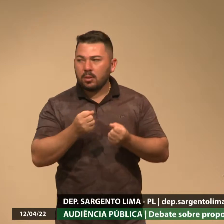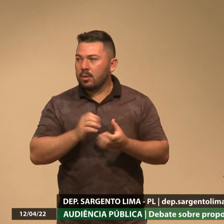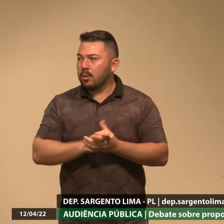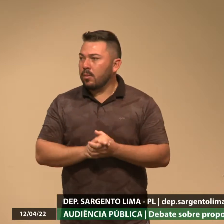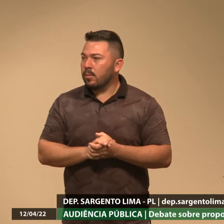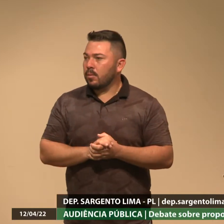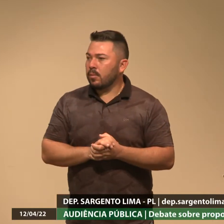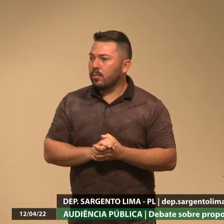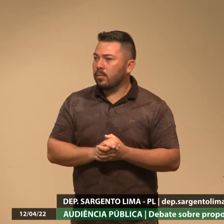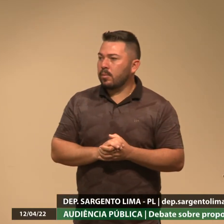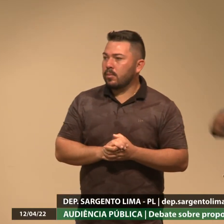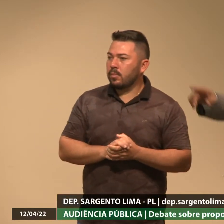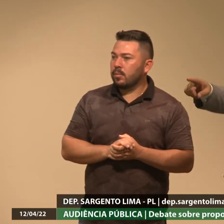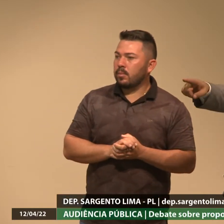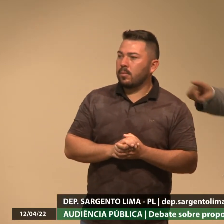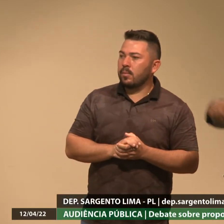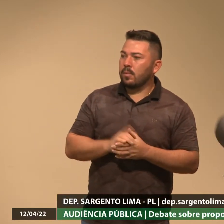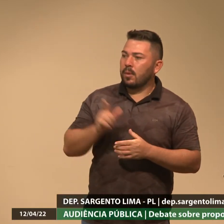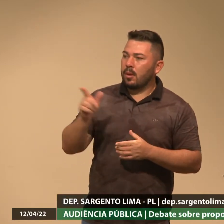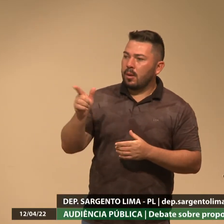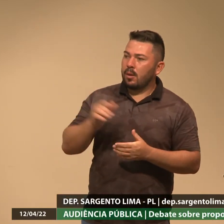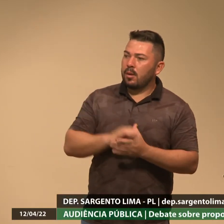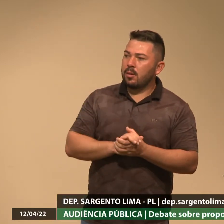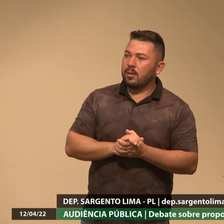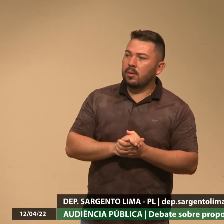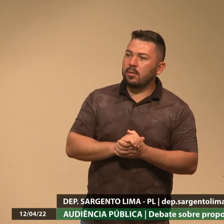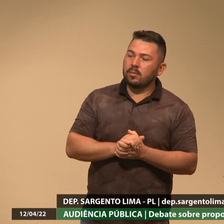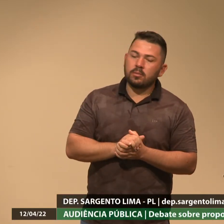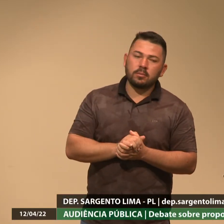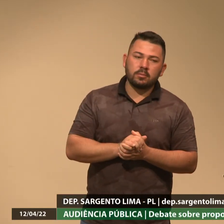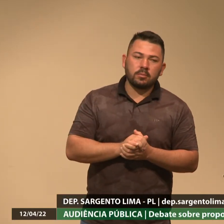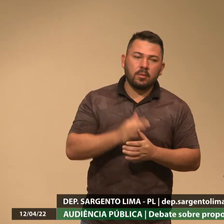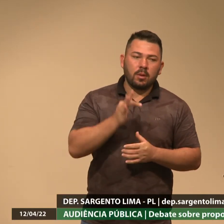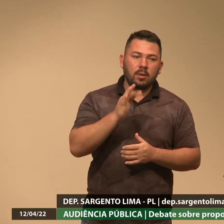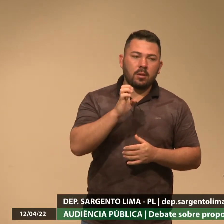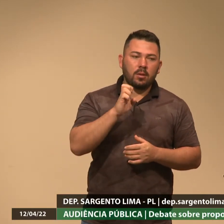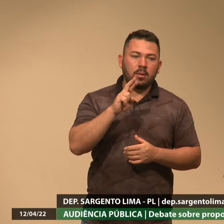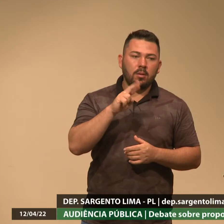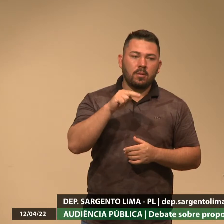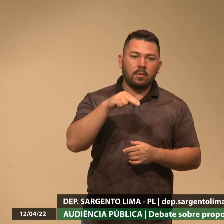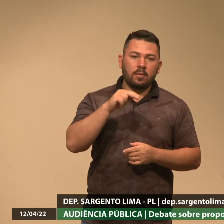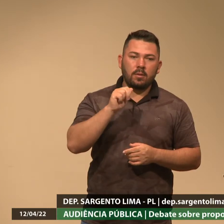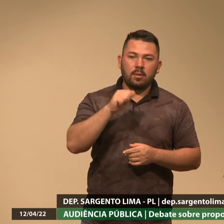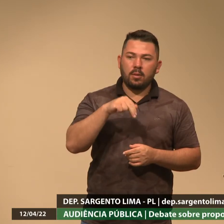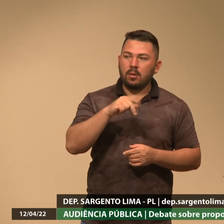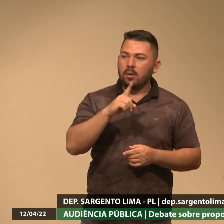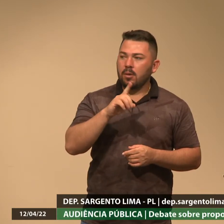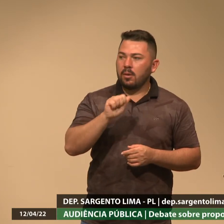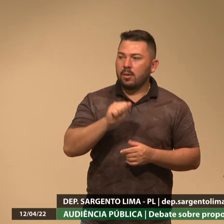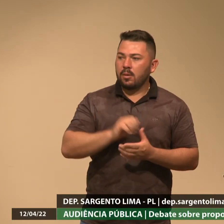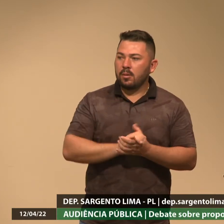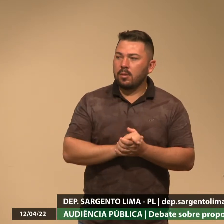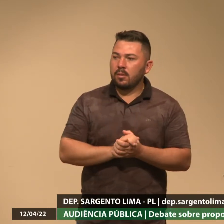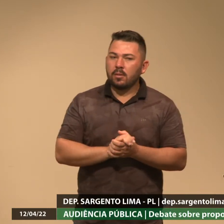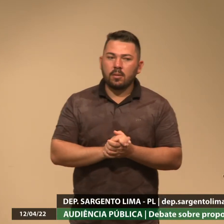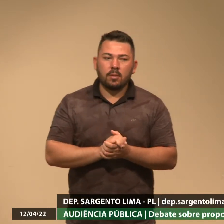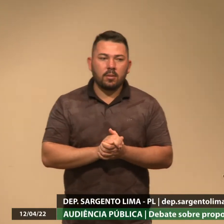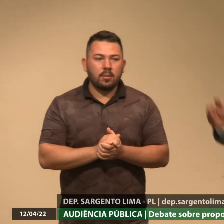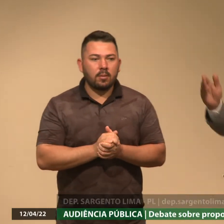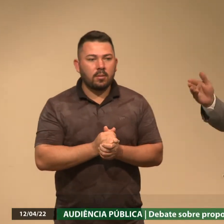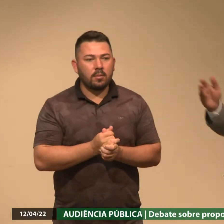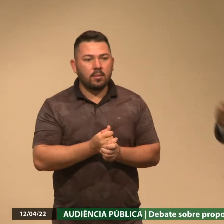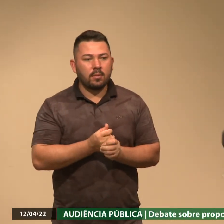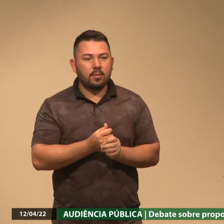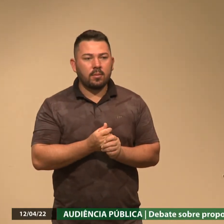Fernanda Oi Thalia levanta Aline assessora jurídica tá eu costumo brincar que o cavalo é pequeno mas o